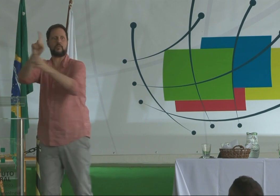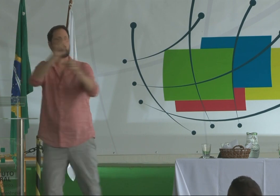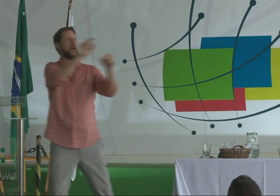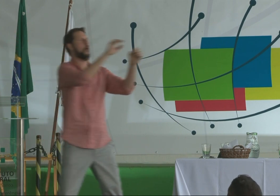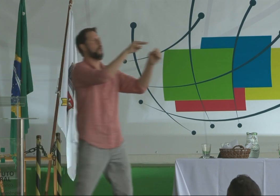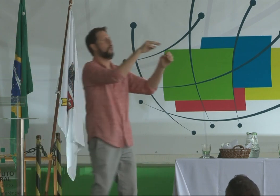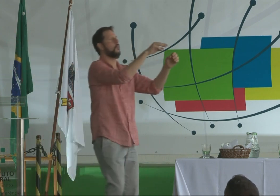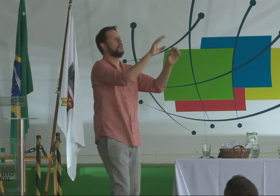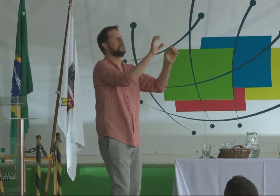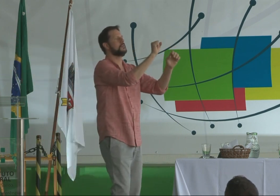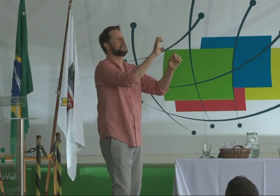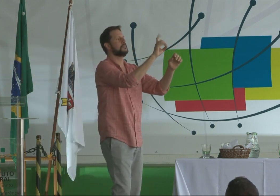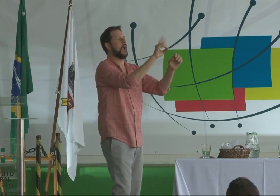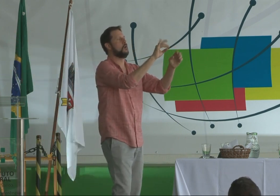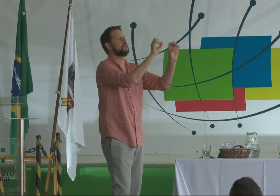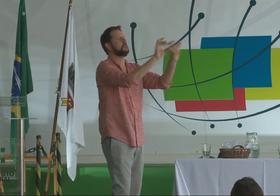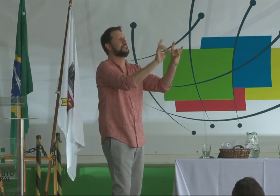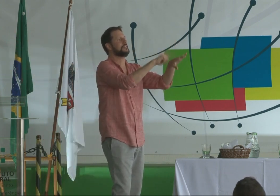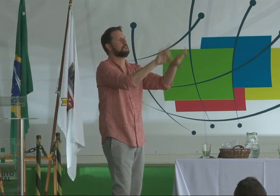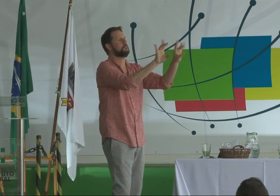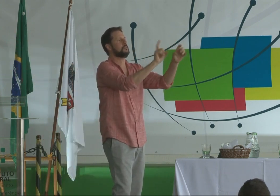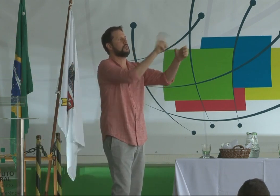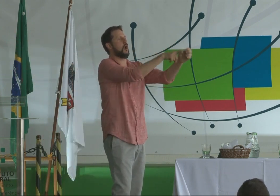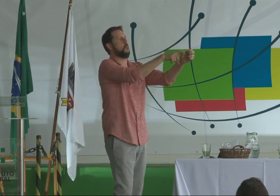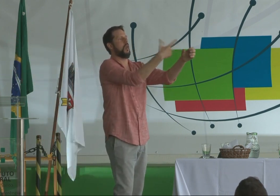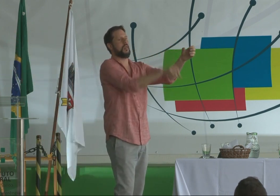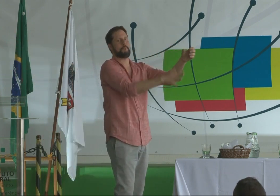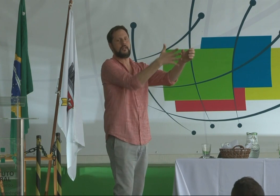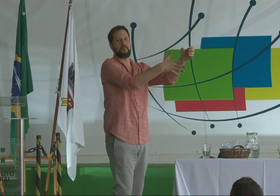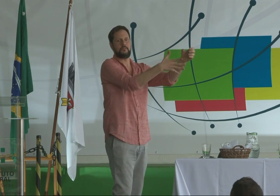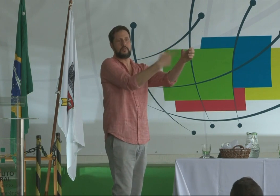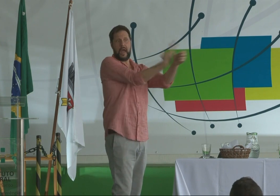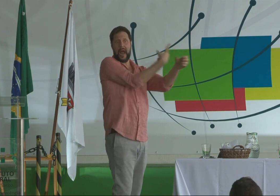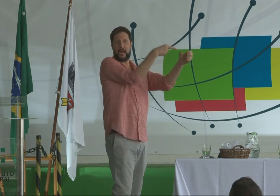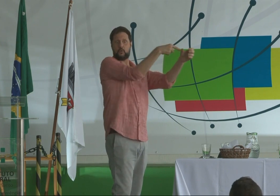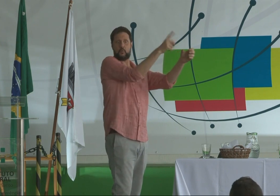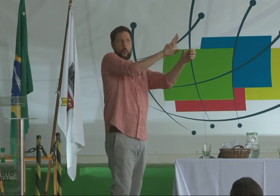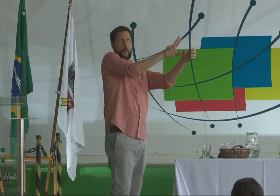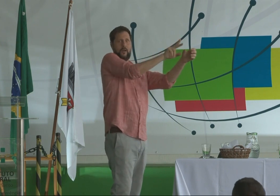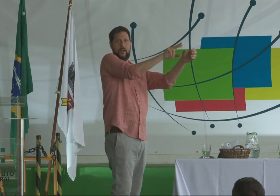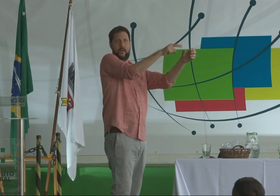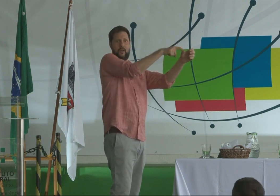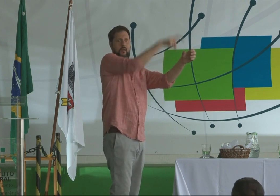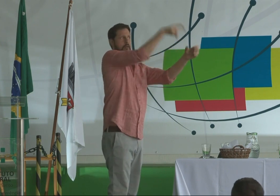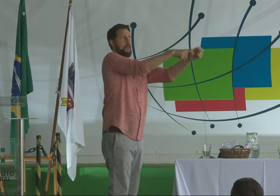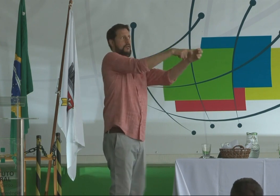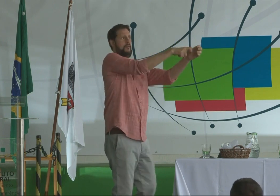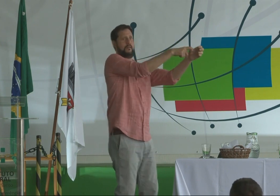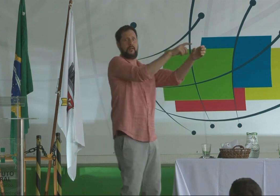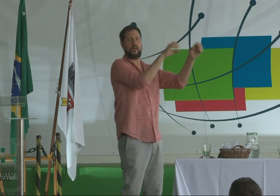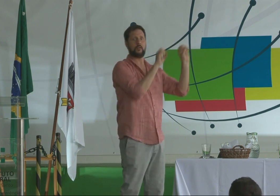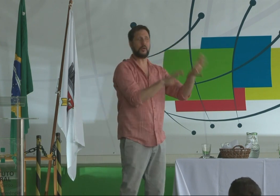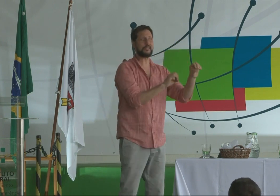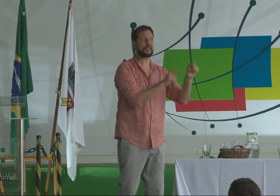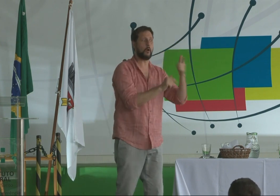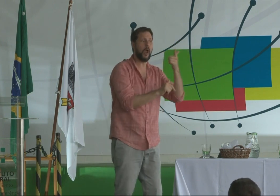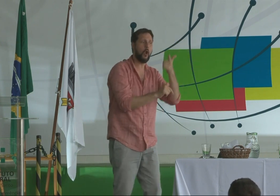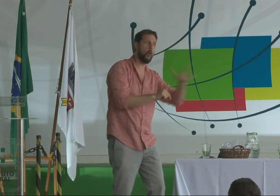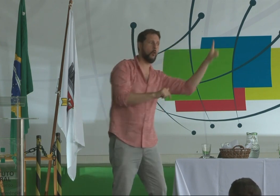qualquer outra língua. Não está vinculada à educação especial, à língua de sinais. O está errado? A gente está falando de uma língua. Educação